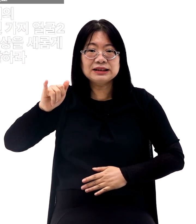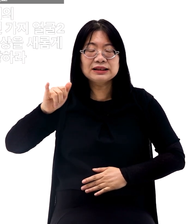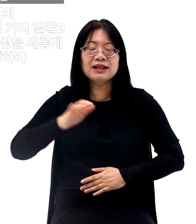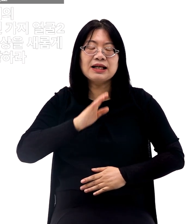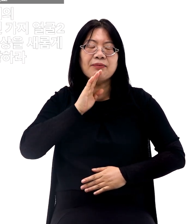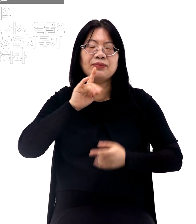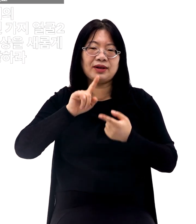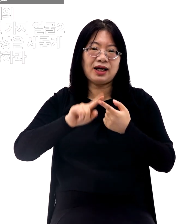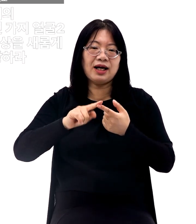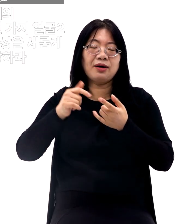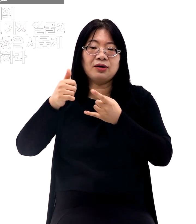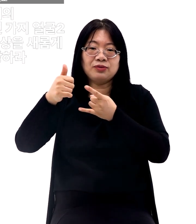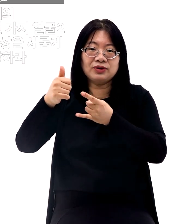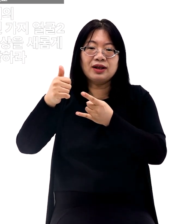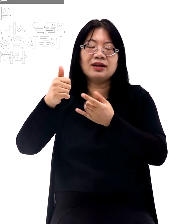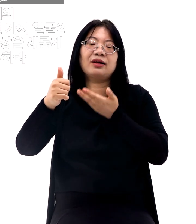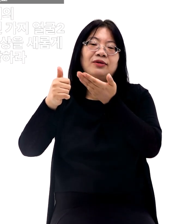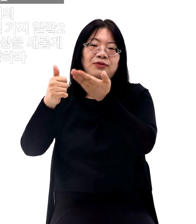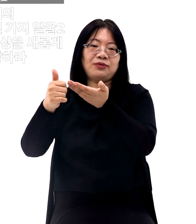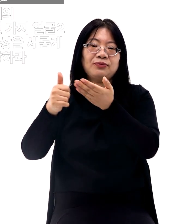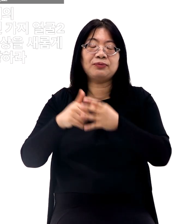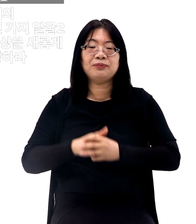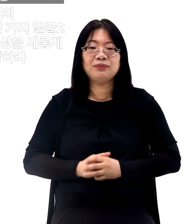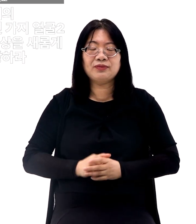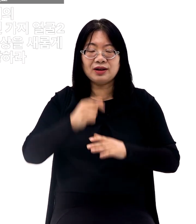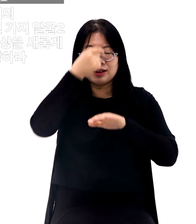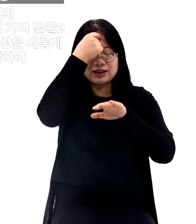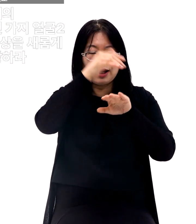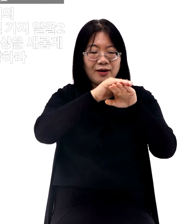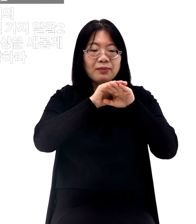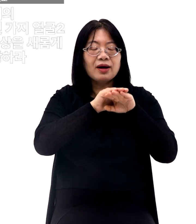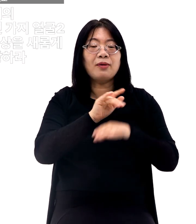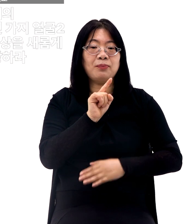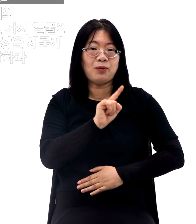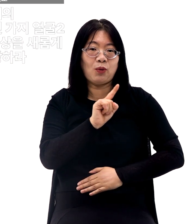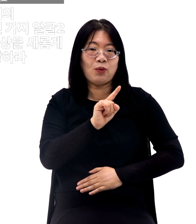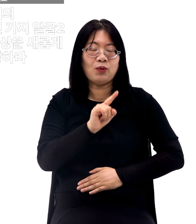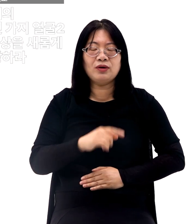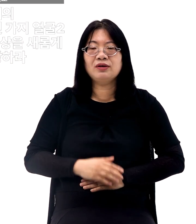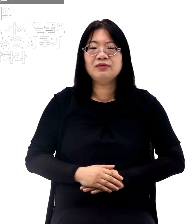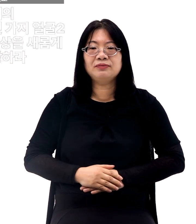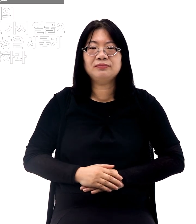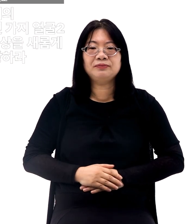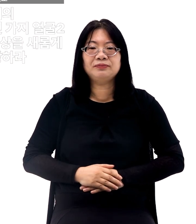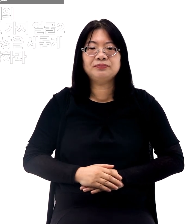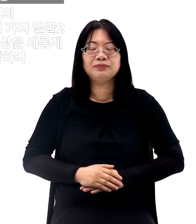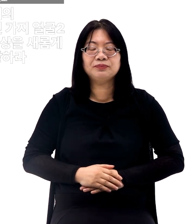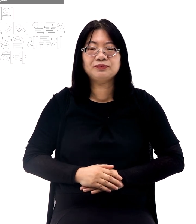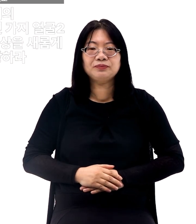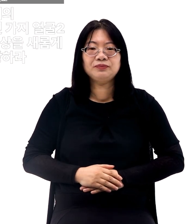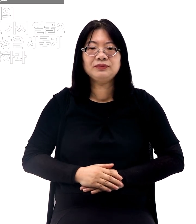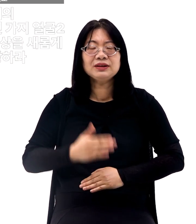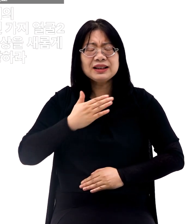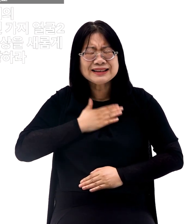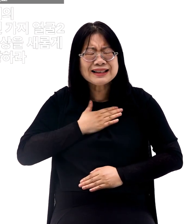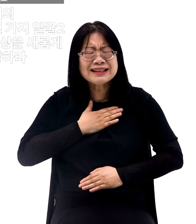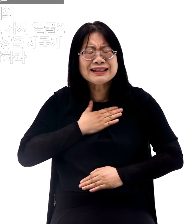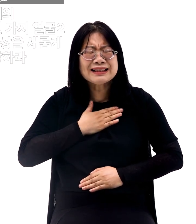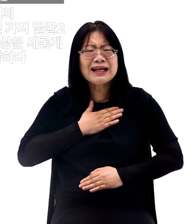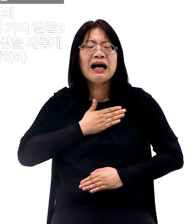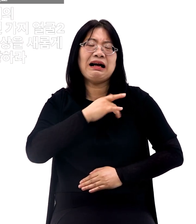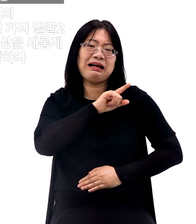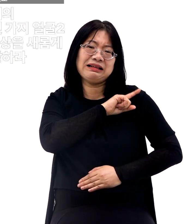합당한 분에게 돌리다. 그러니까 예배라는 건 뭐냐 하면 이런 의미입니다. 내가